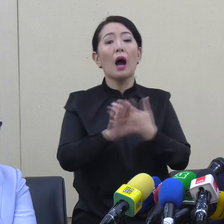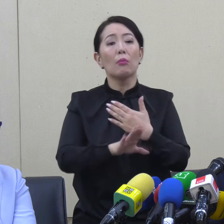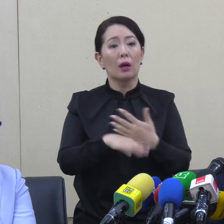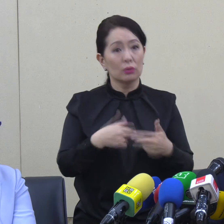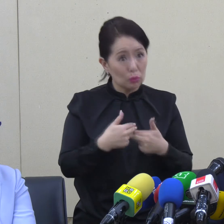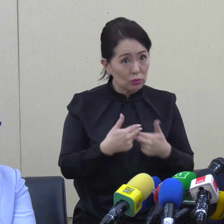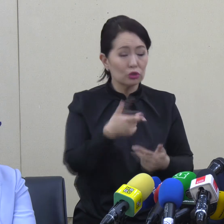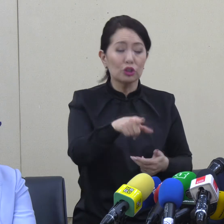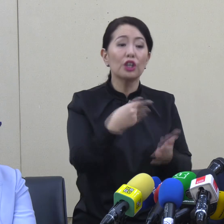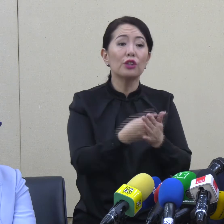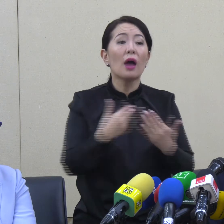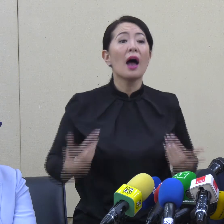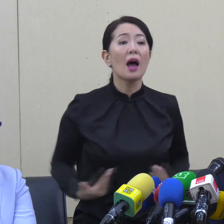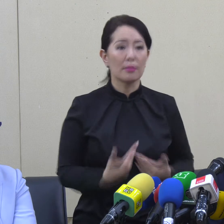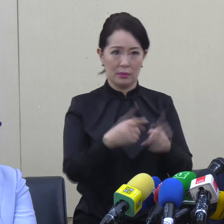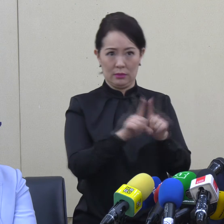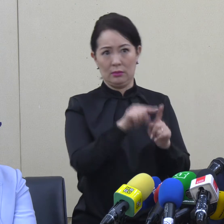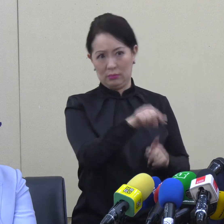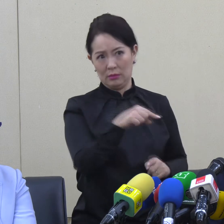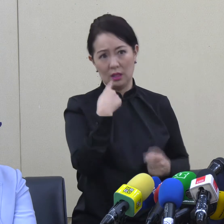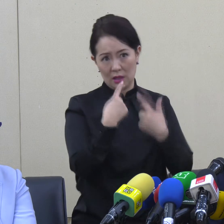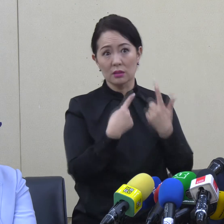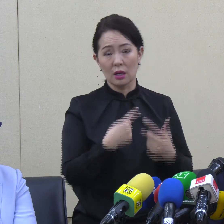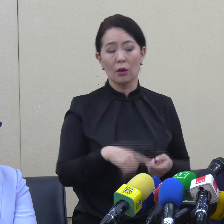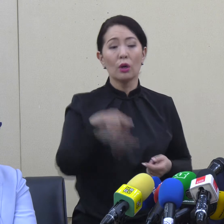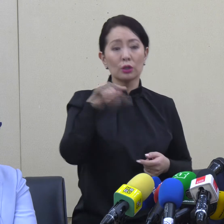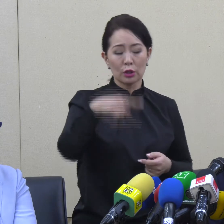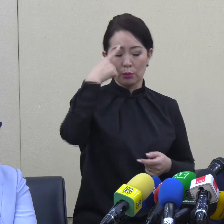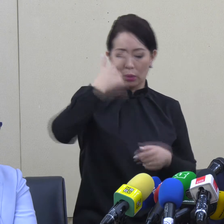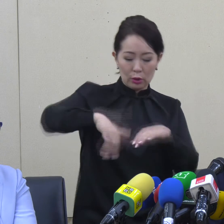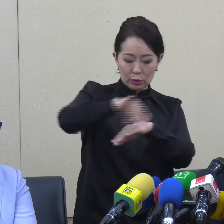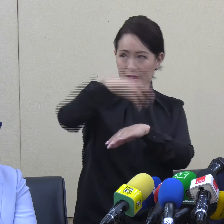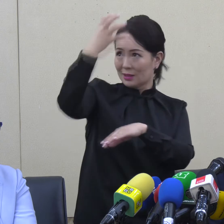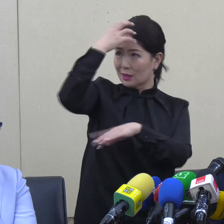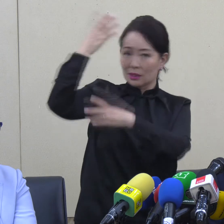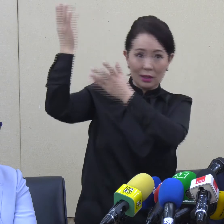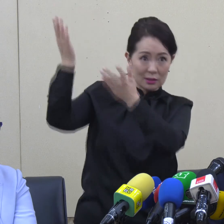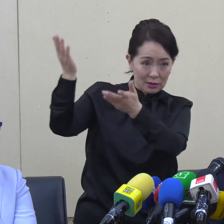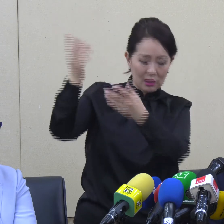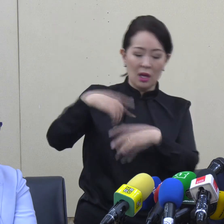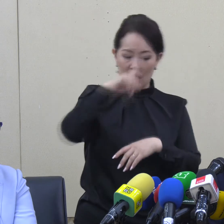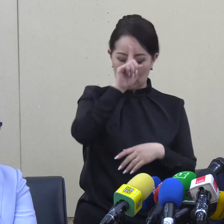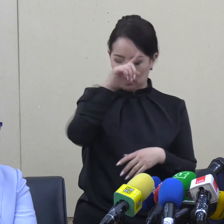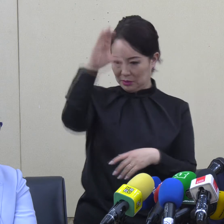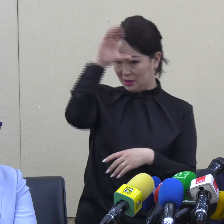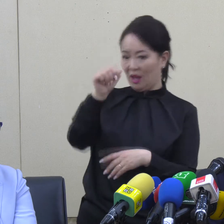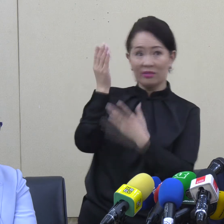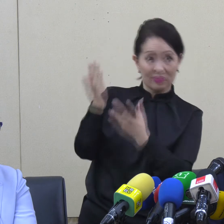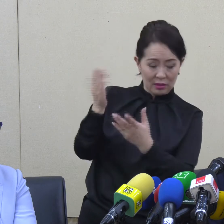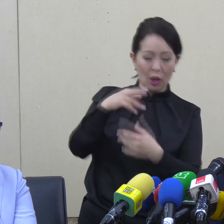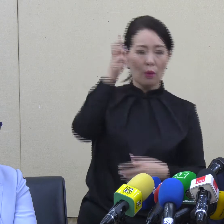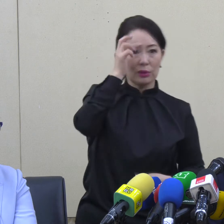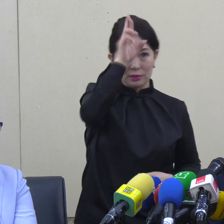амдрал ярьж байгаа юм л да. Тэгэд Монгол улсын засгийн газар эрүүл мэндийн сайдын мөн одоо боловсролын